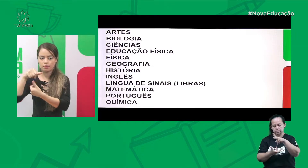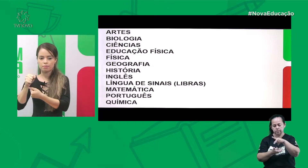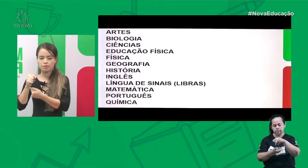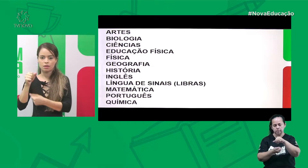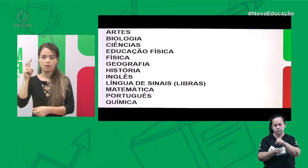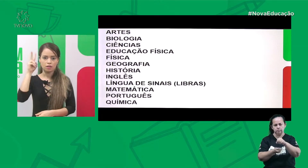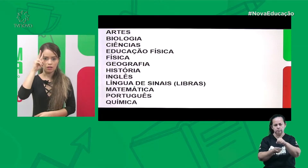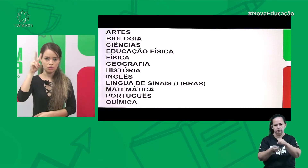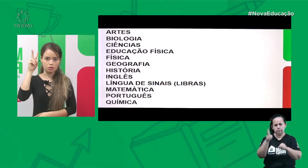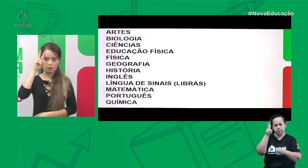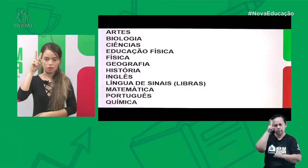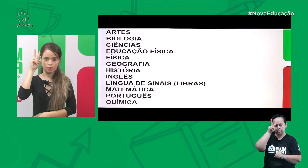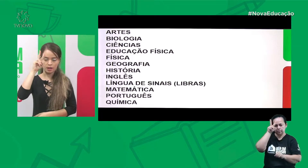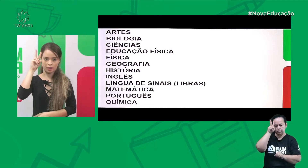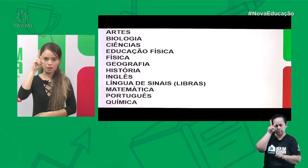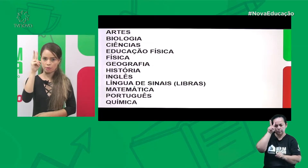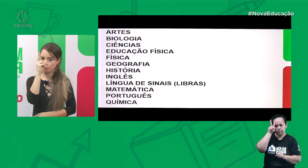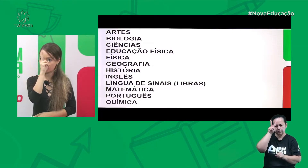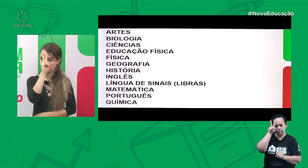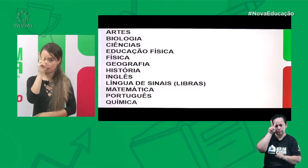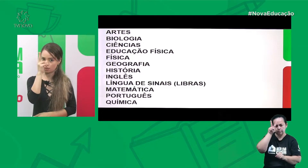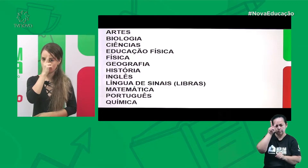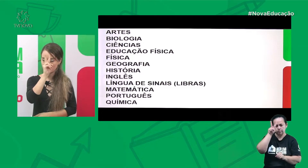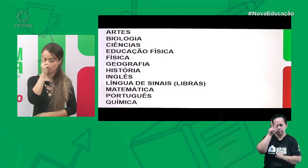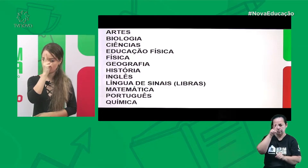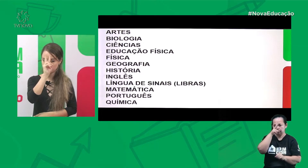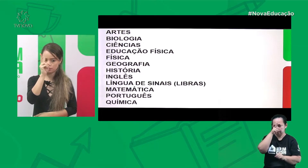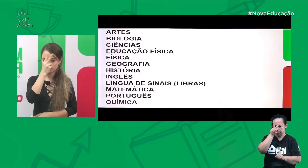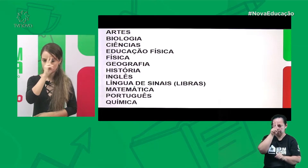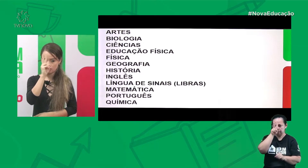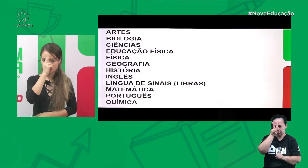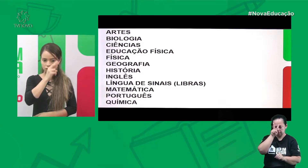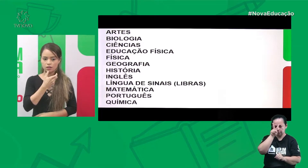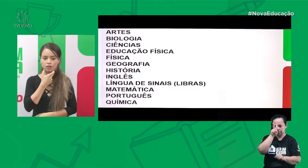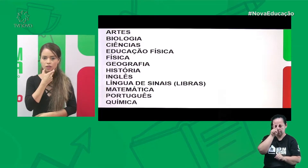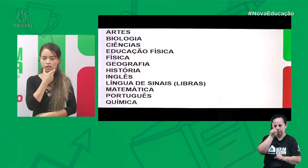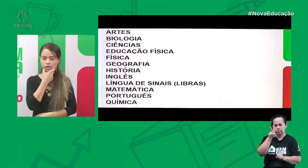geografia, história, que também pode ser aqui no meio,